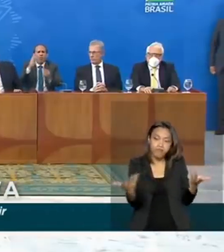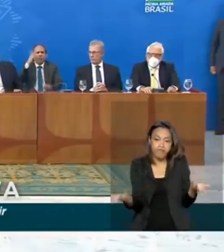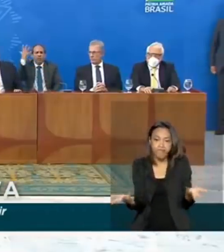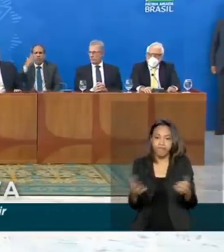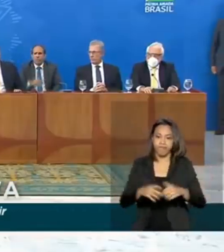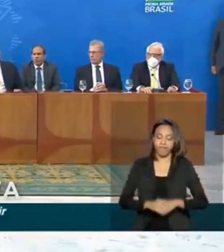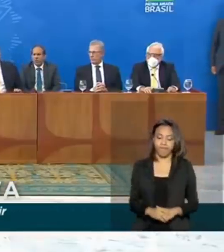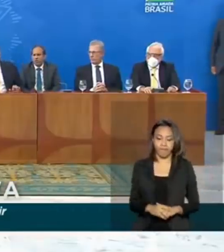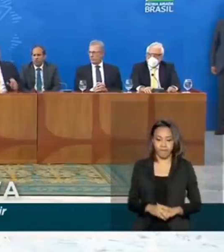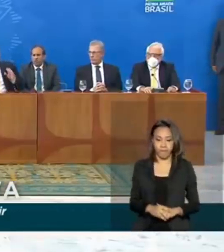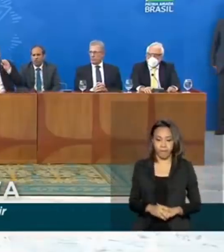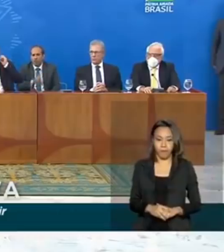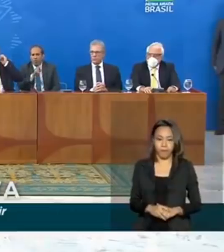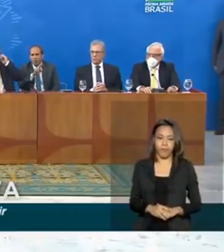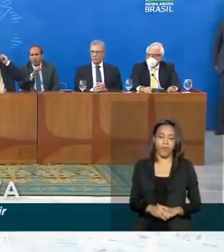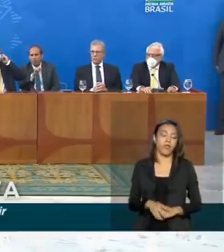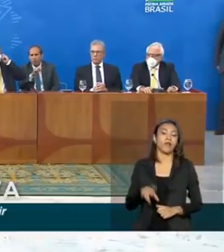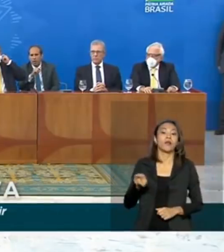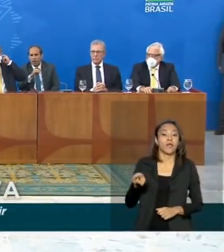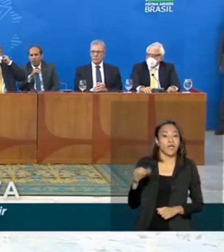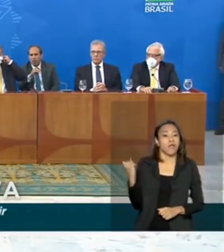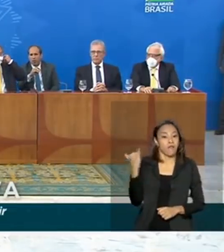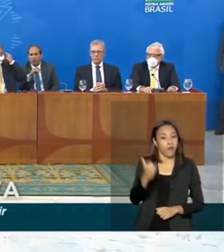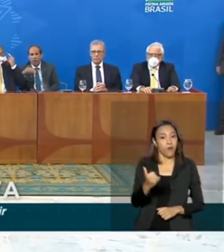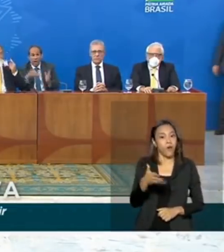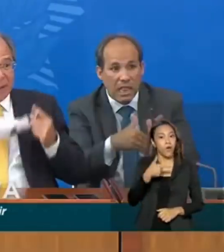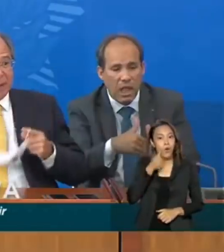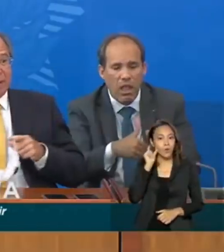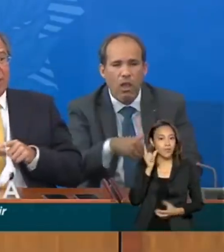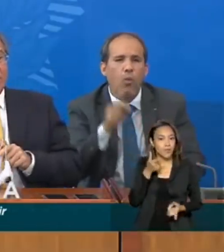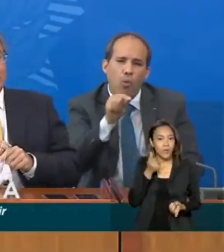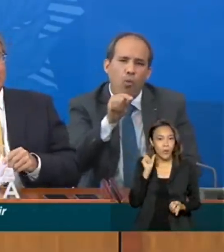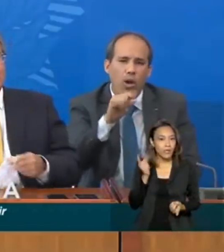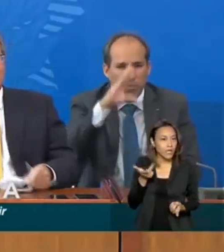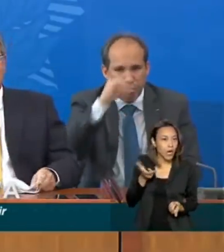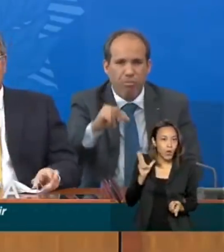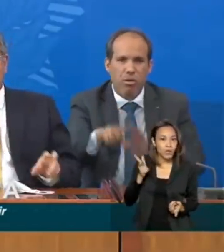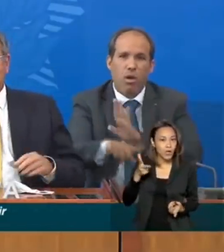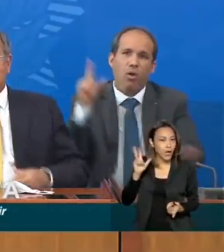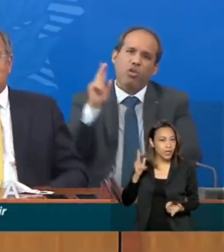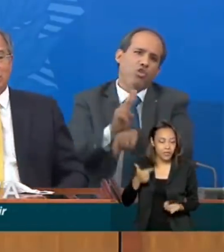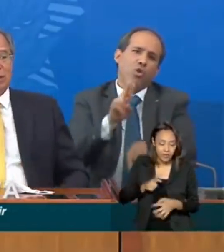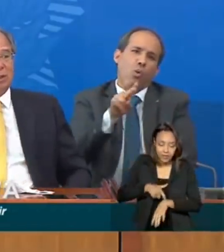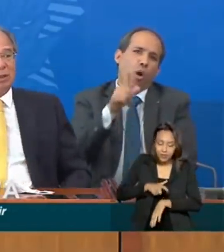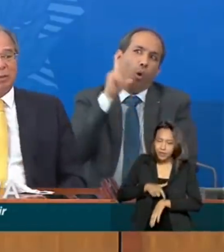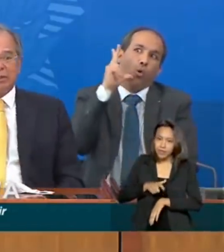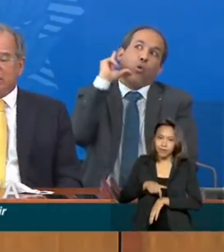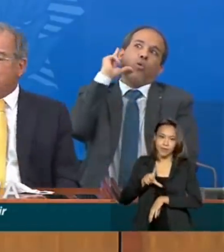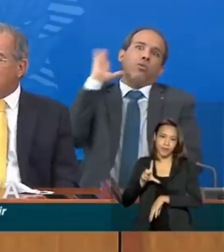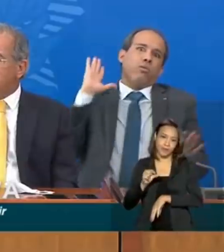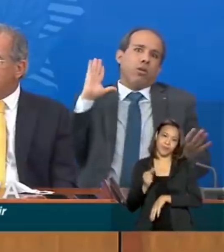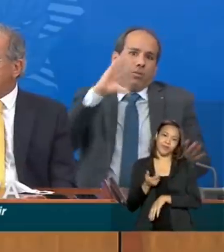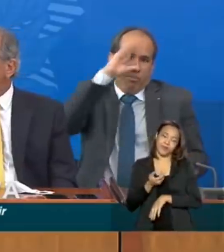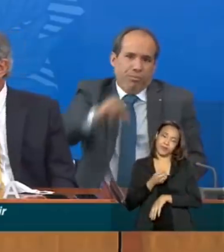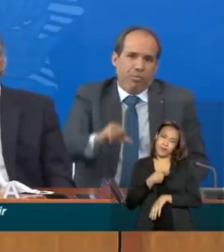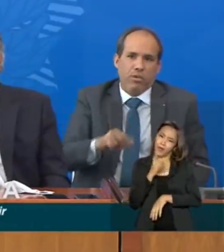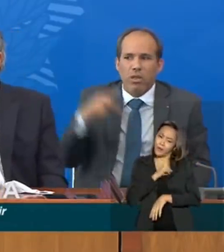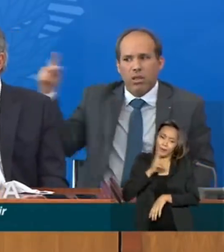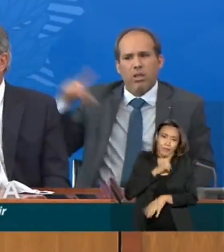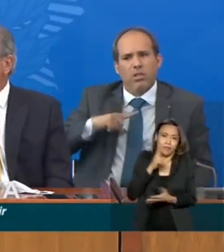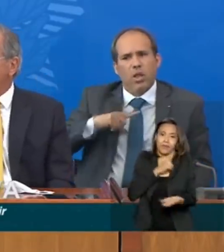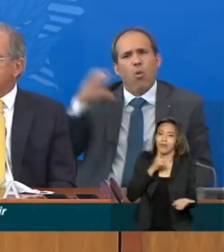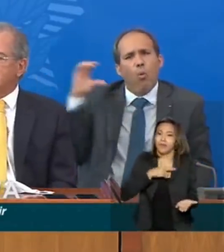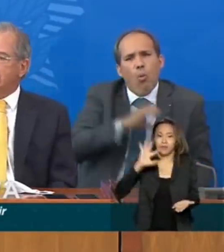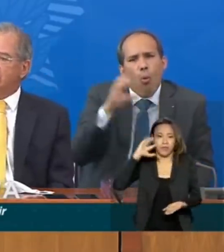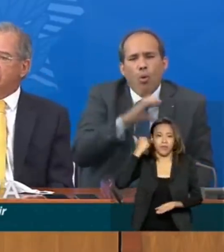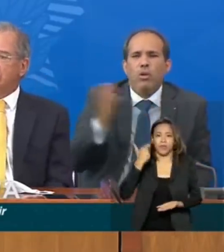O prazo que o presidente dá é sempre anteontem. Então, num bom sentido, o presidente tem urgência em resolver esses